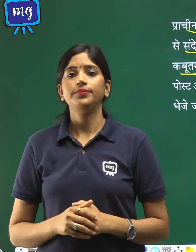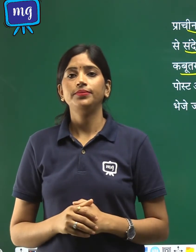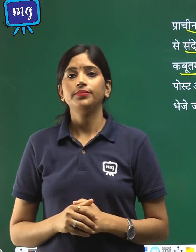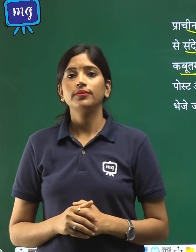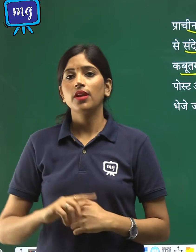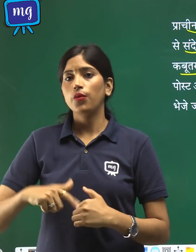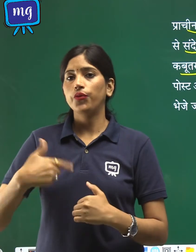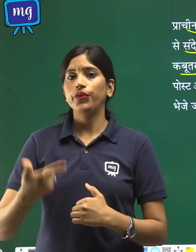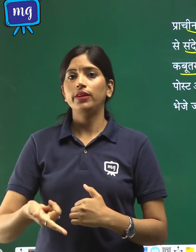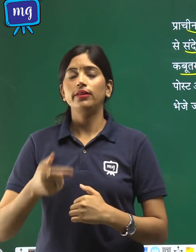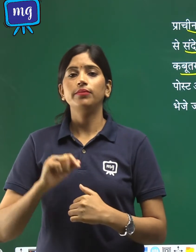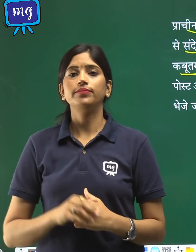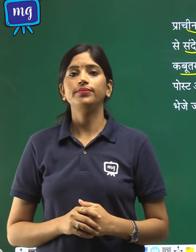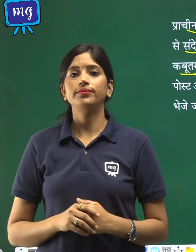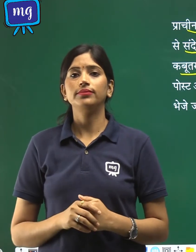फिर